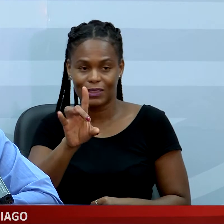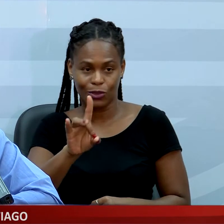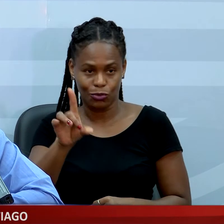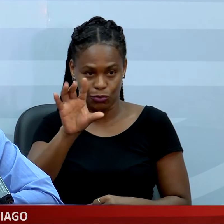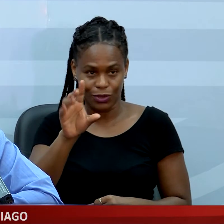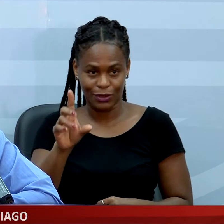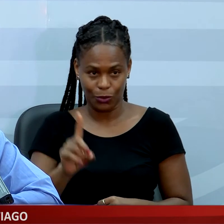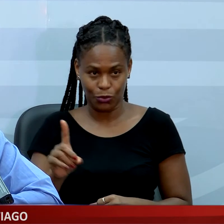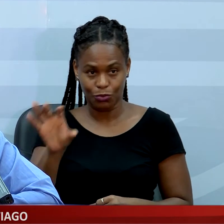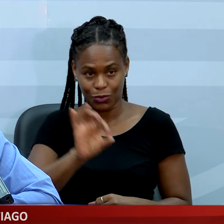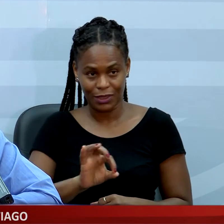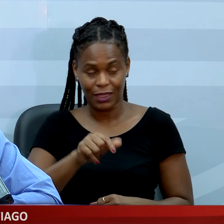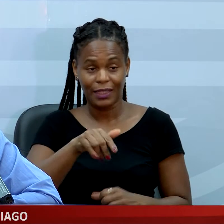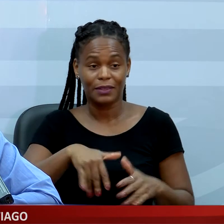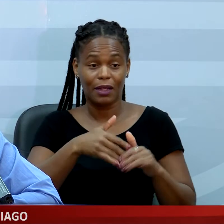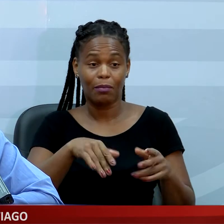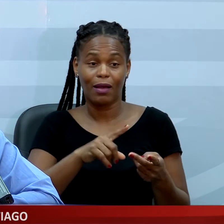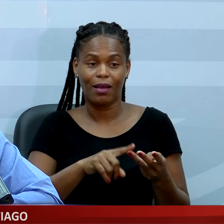64,6%. Na Praia, temos